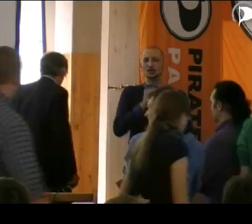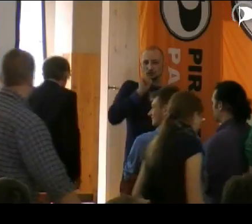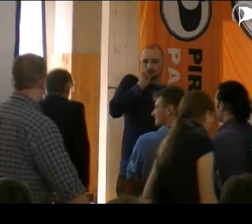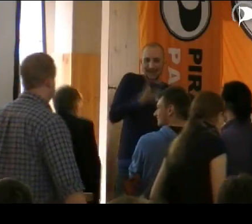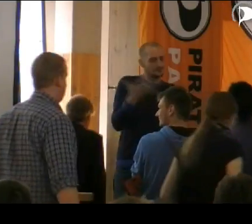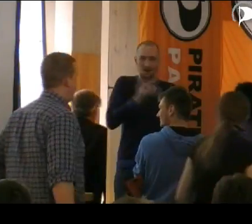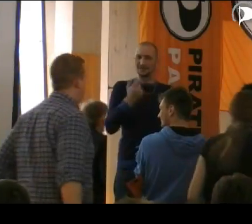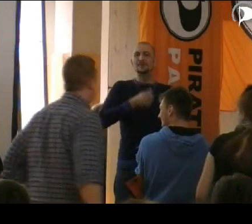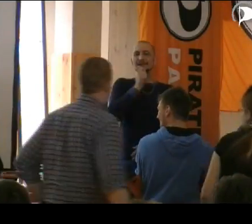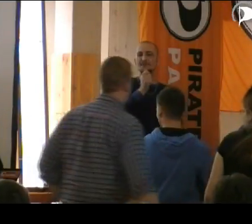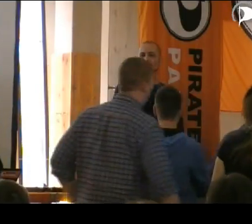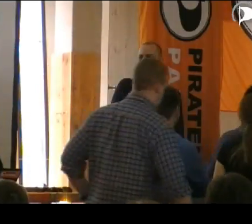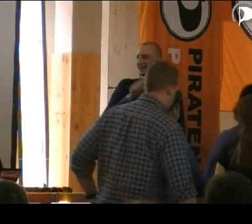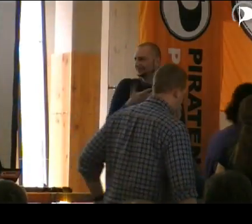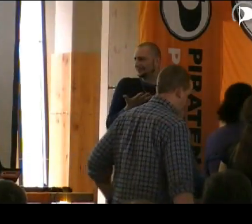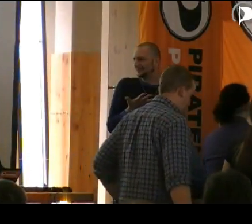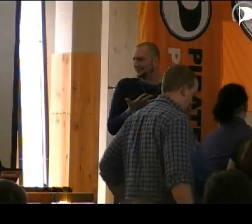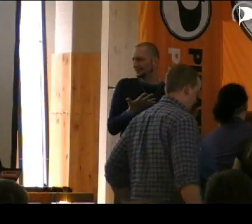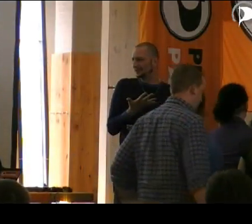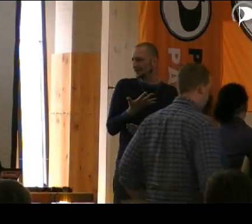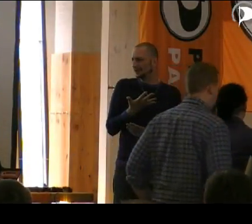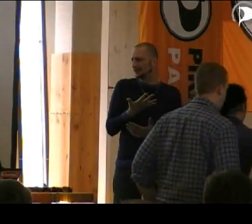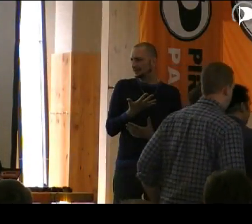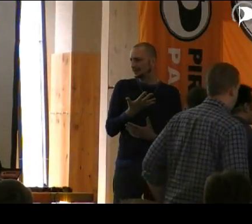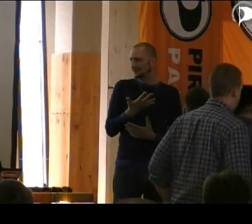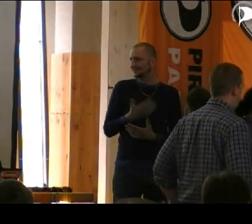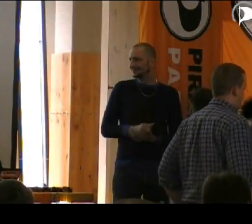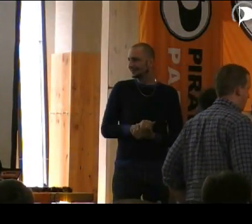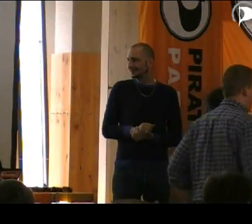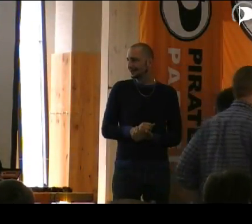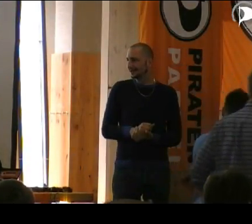das ist wie wenn die leute werde vor dem gewehr zu wecken